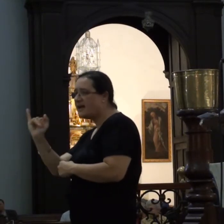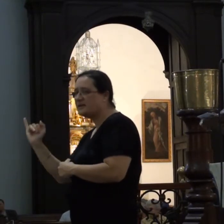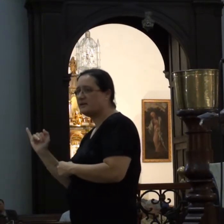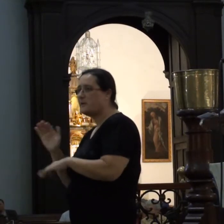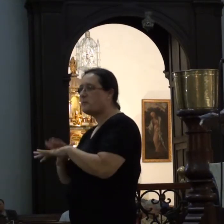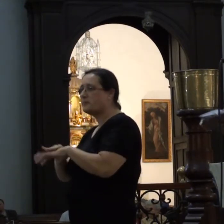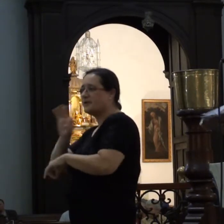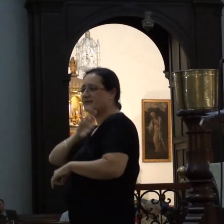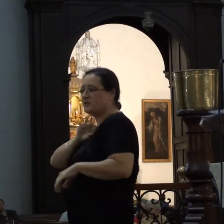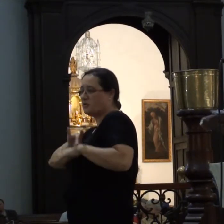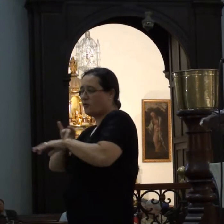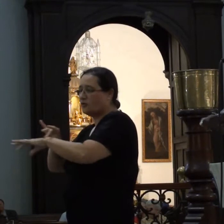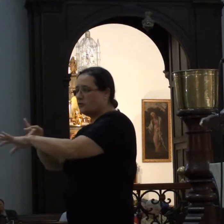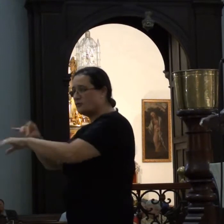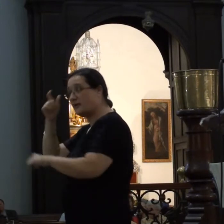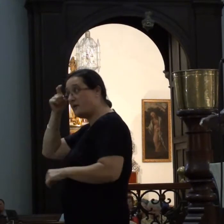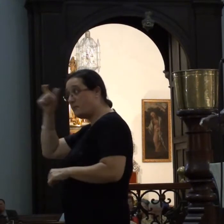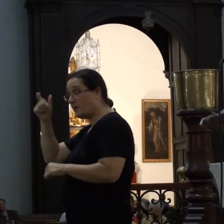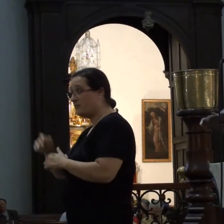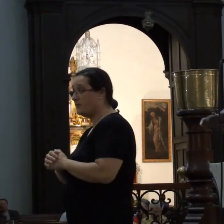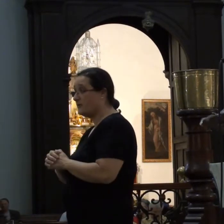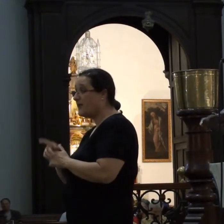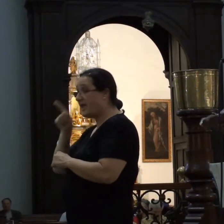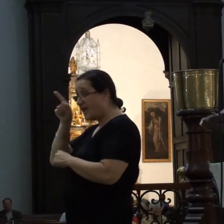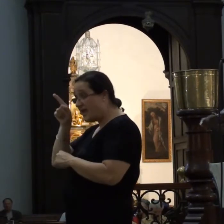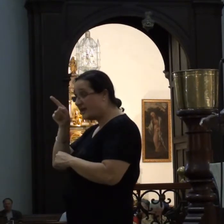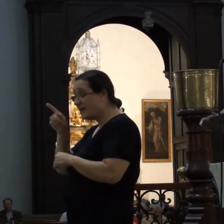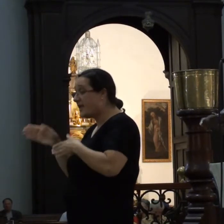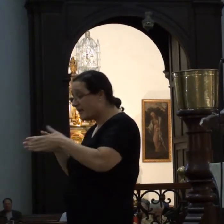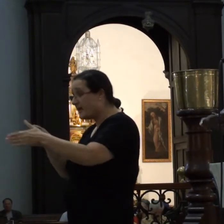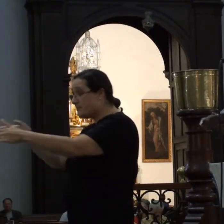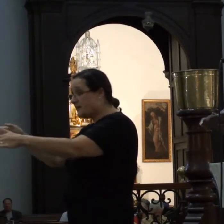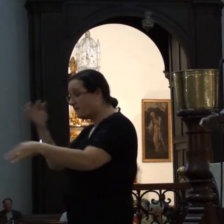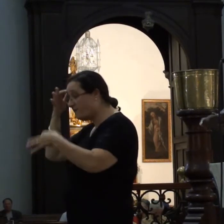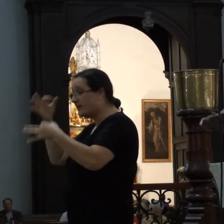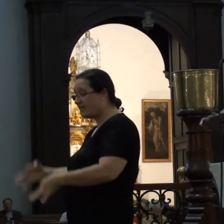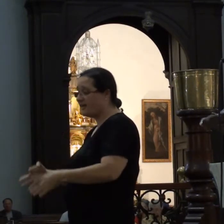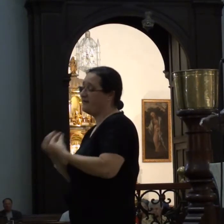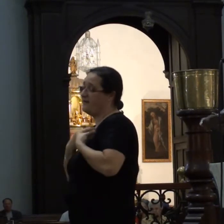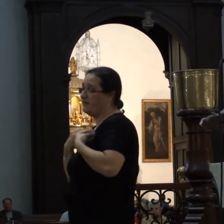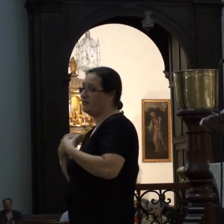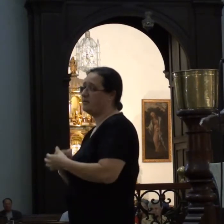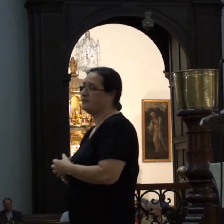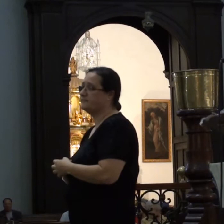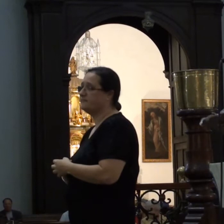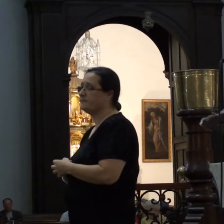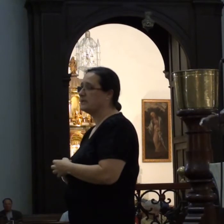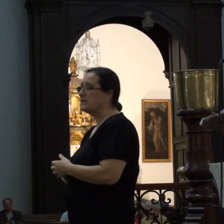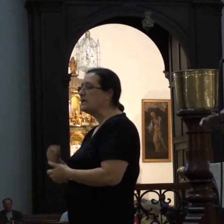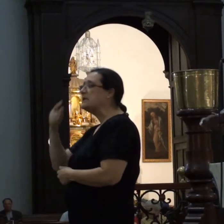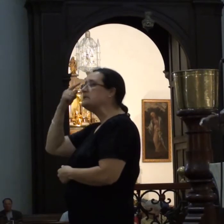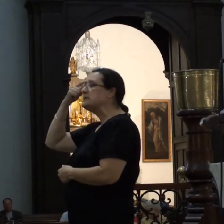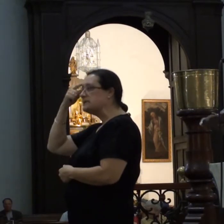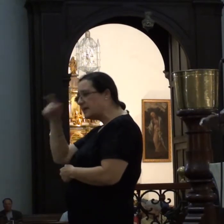conduce a su pueblo él que es el camino la verdad y la vida sabiendo